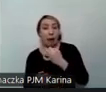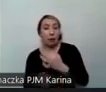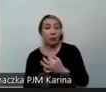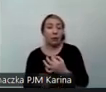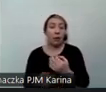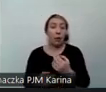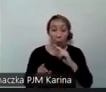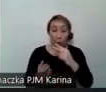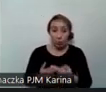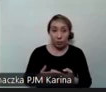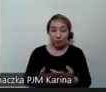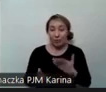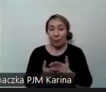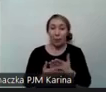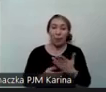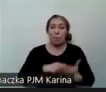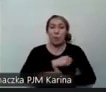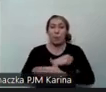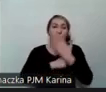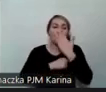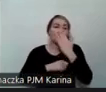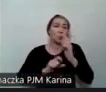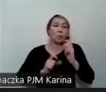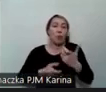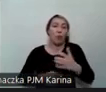bazując na własnych doświadczeniach